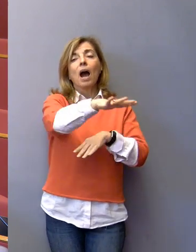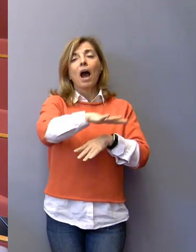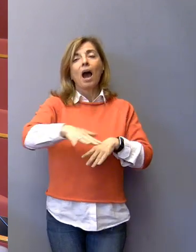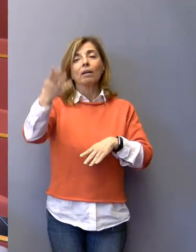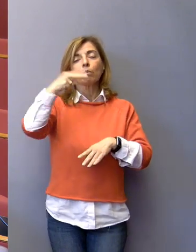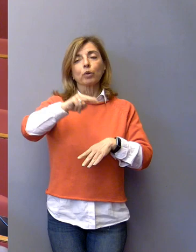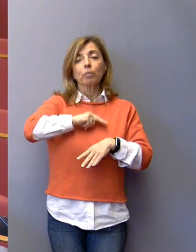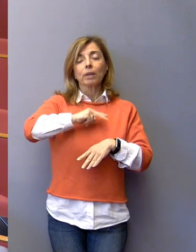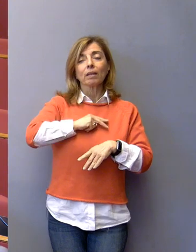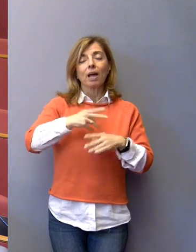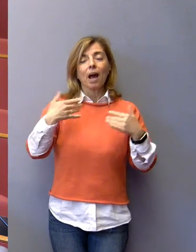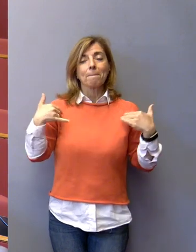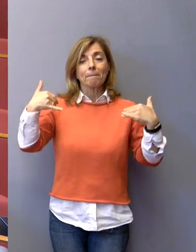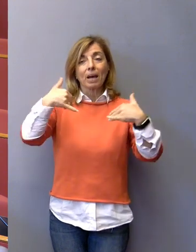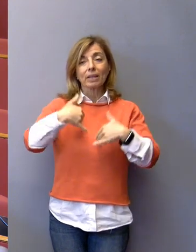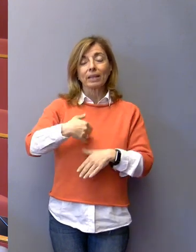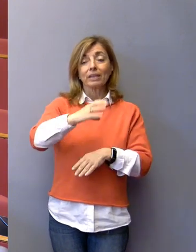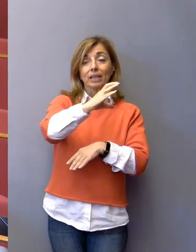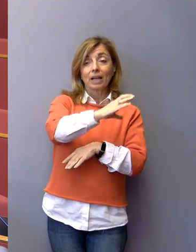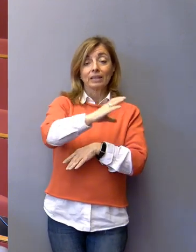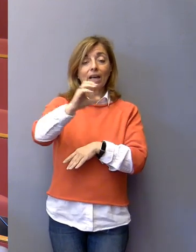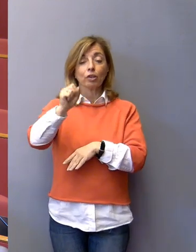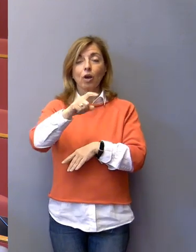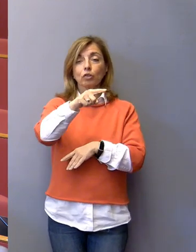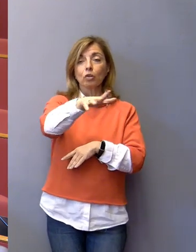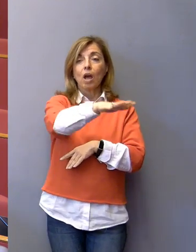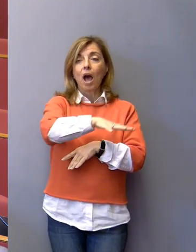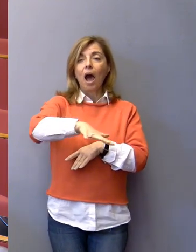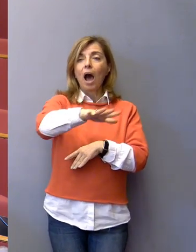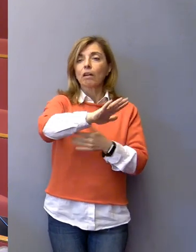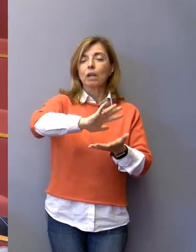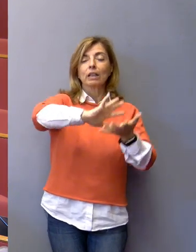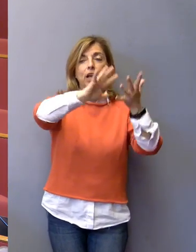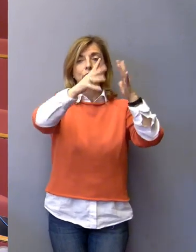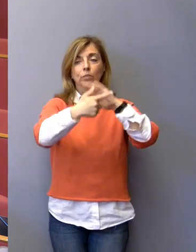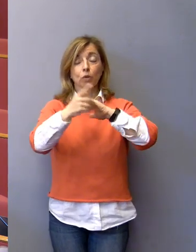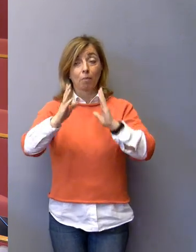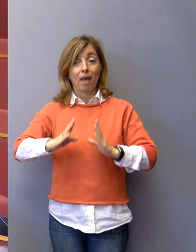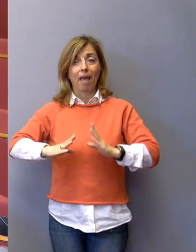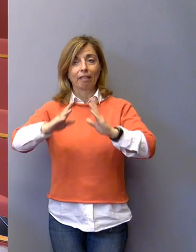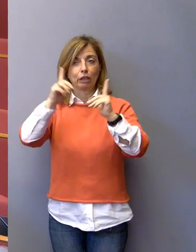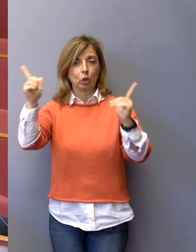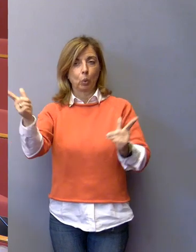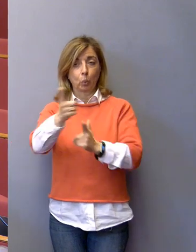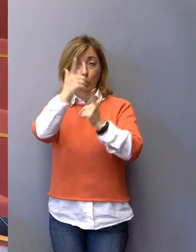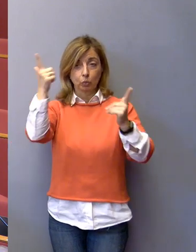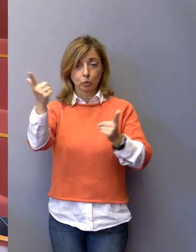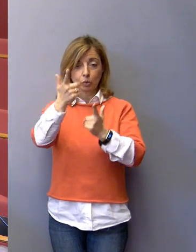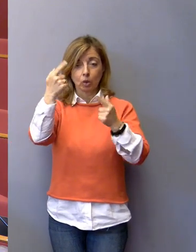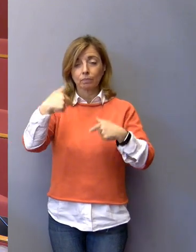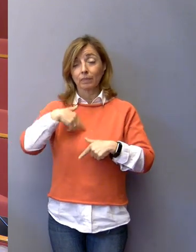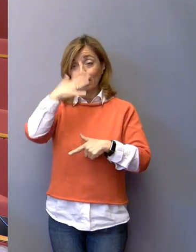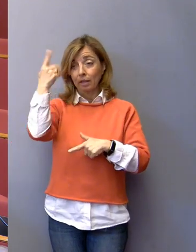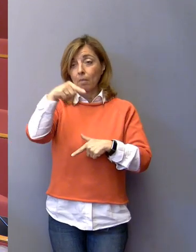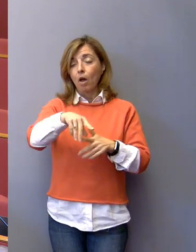trasformazione di quelle in area per edilizia di lusso io come la sensazione che questa delibera che voi portate in votazione non